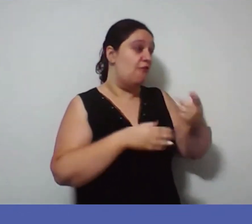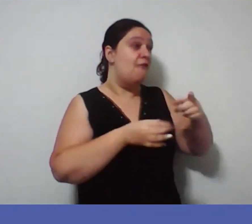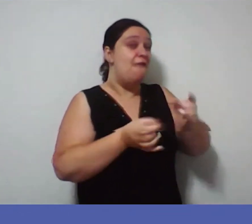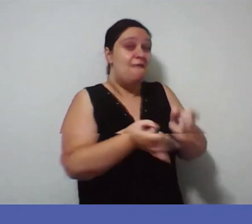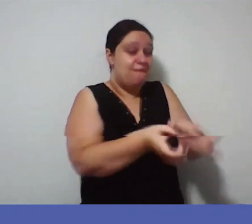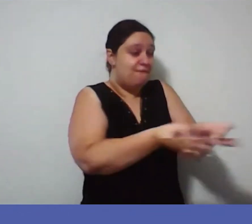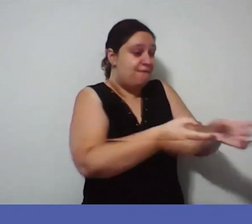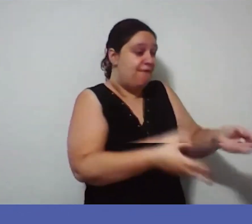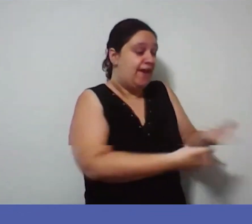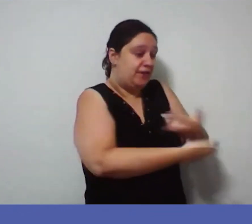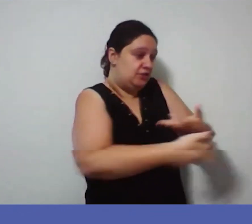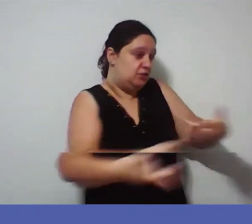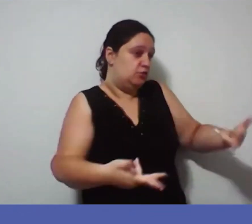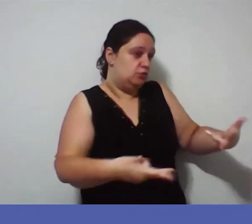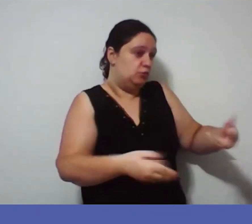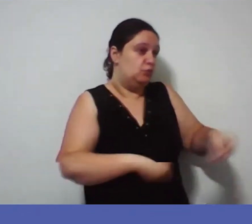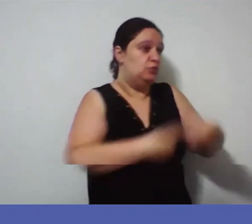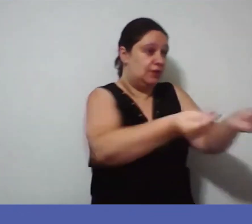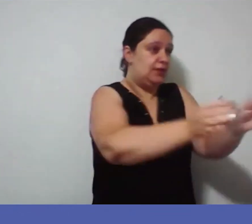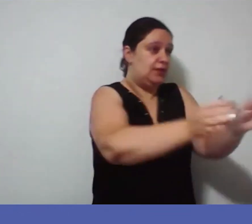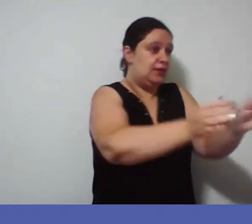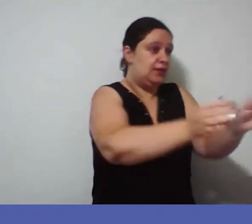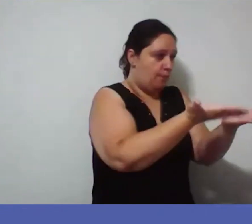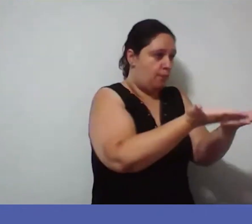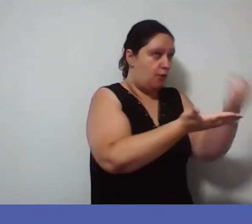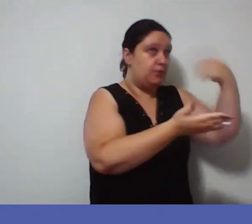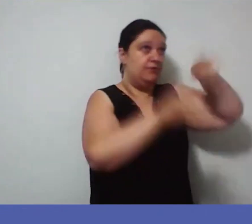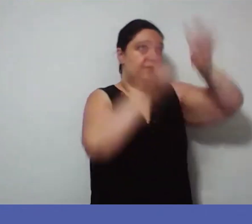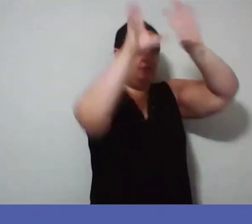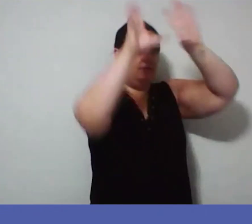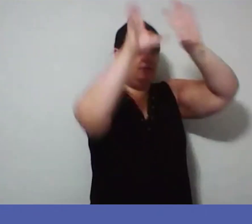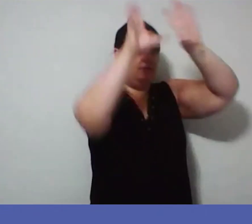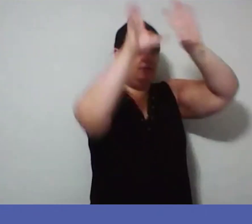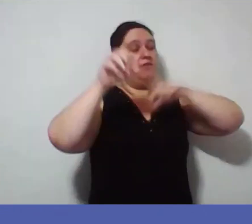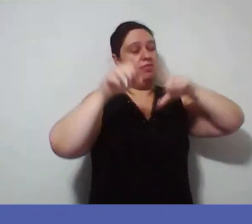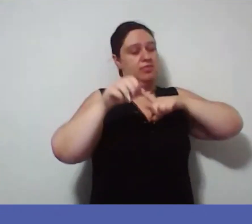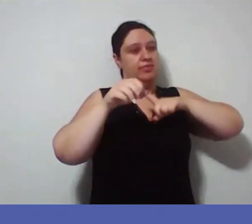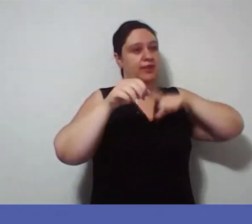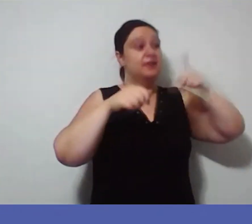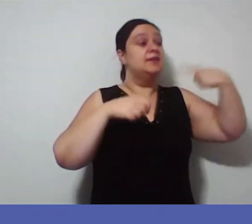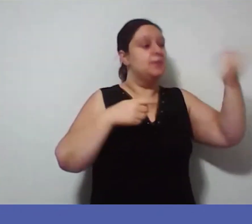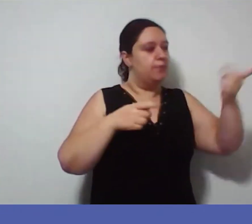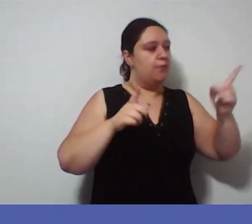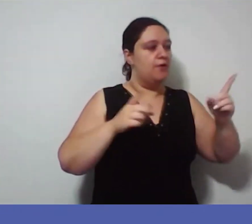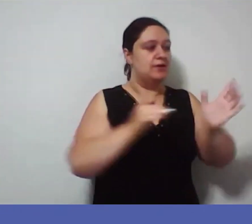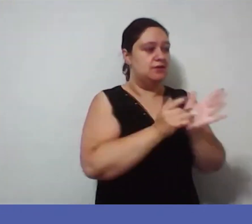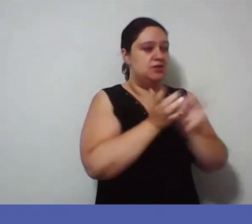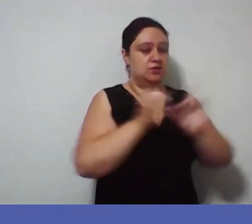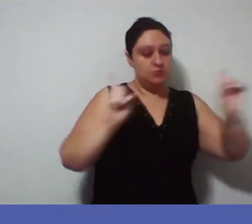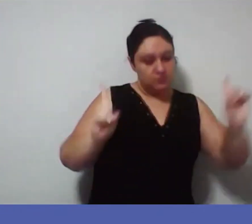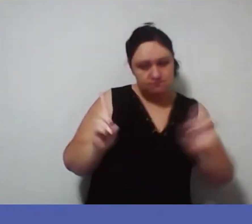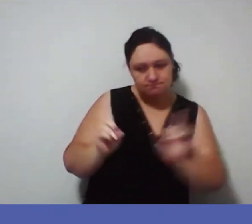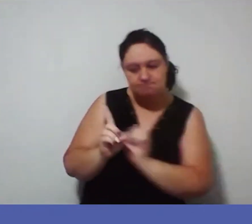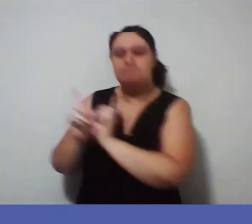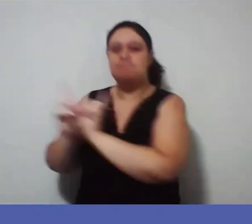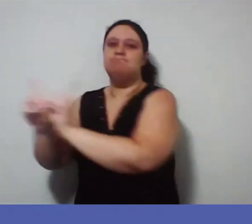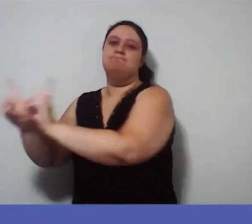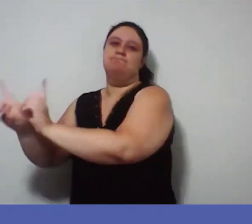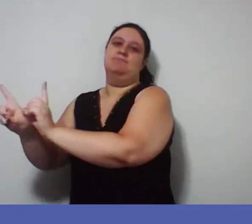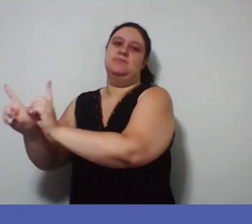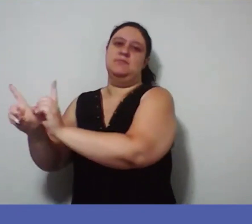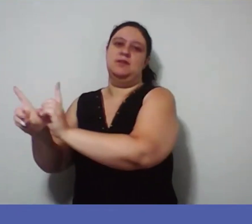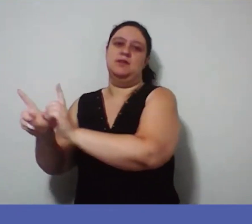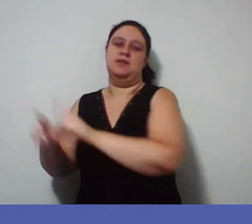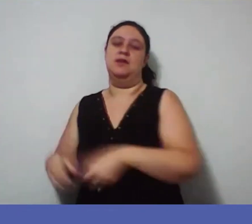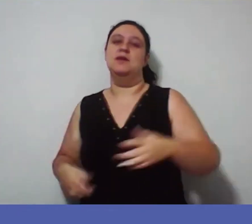tesouro no céu, pois vai e segue o Senhor. O Senhor sabia onde estava o problema